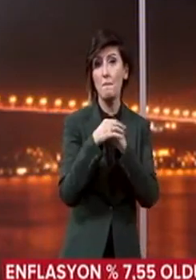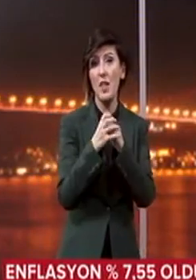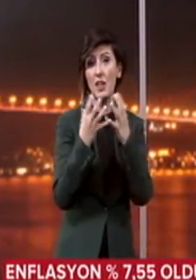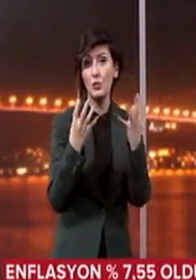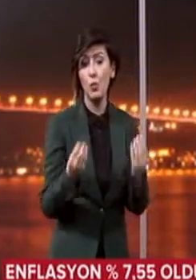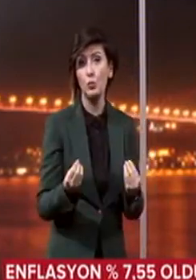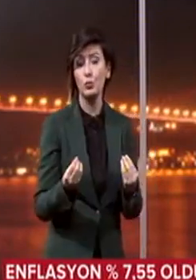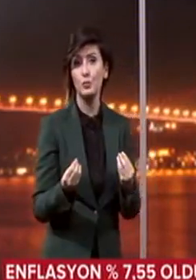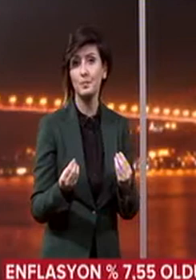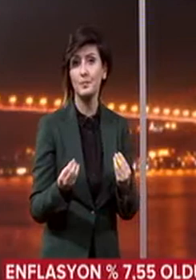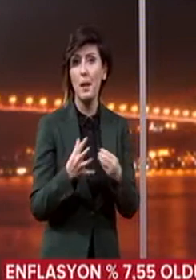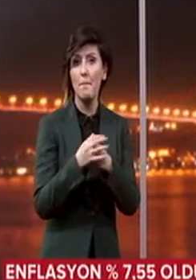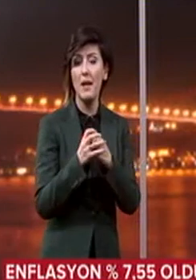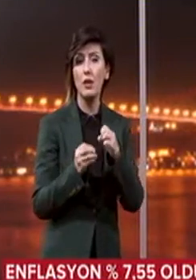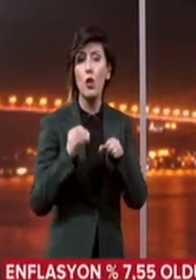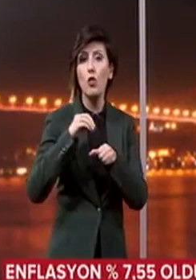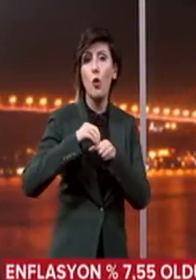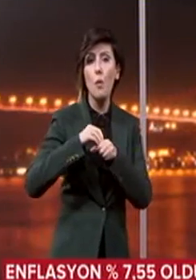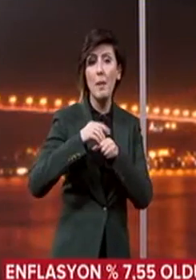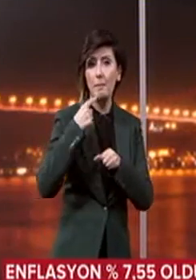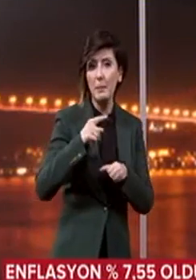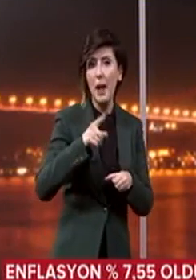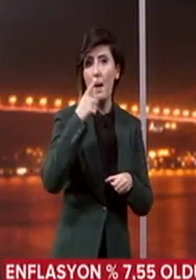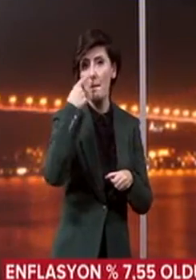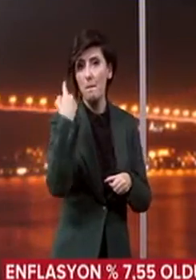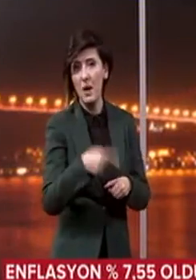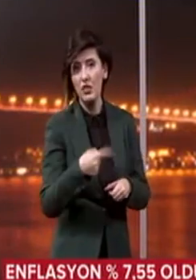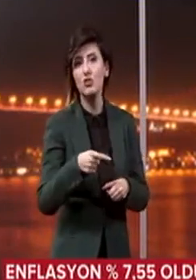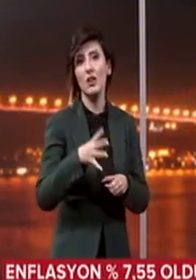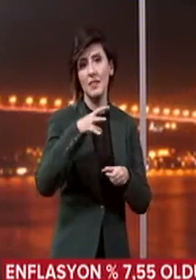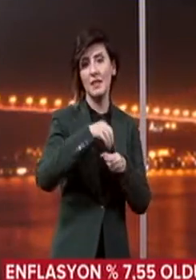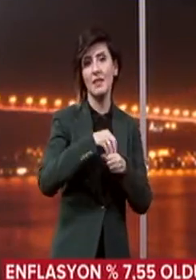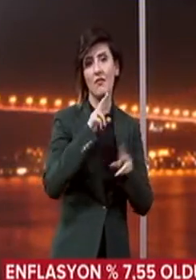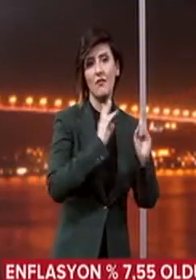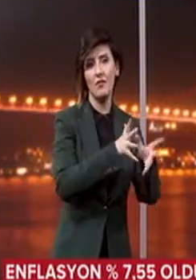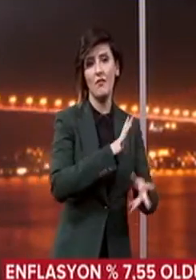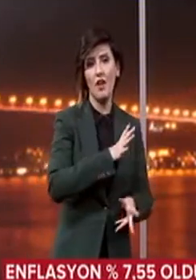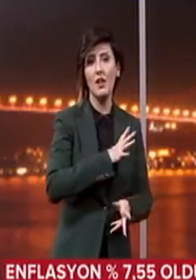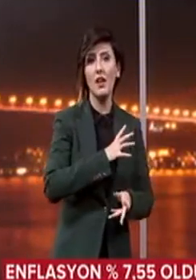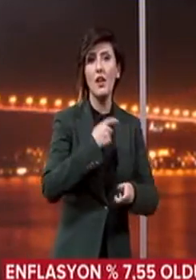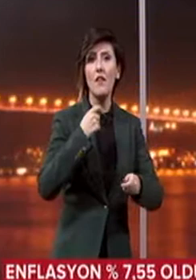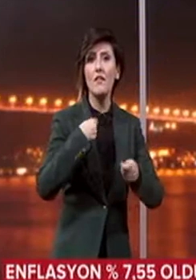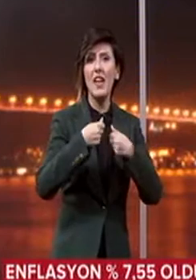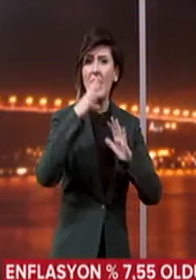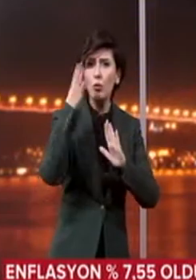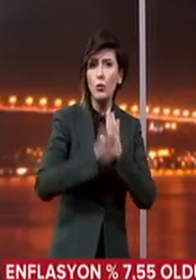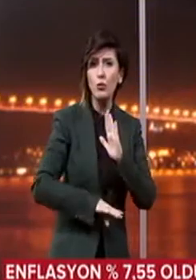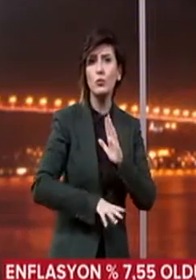oldu. Mandalinayı dolmalık biber ve patlıcan izledi. Fiyatı en çok düşen ürünler ise kışlık giysiler oldu.